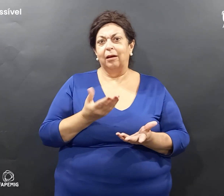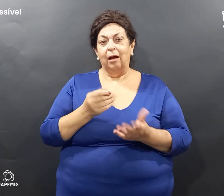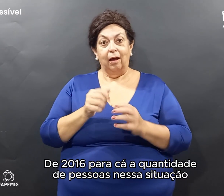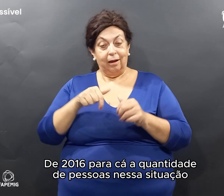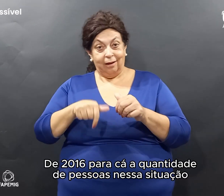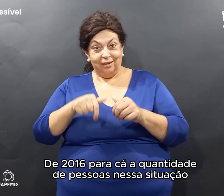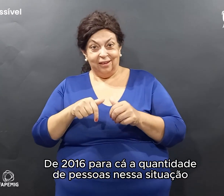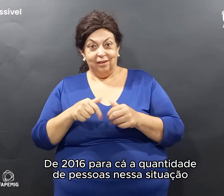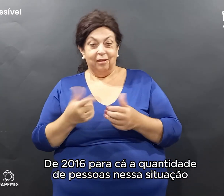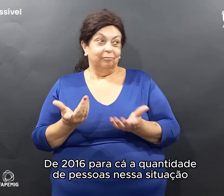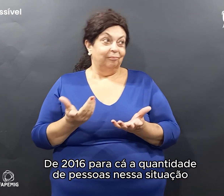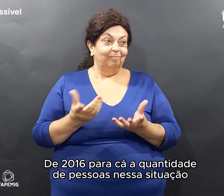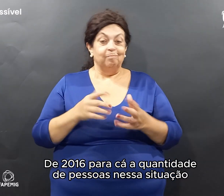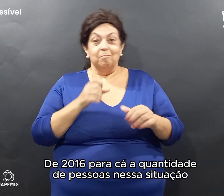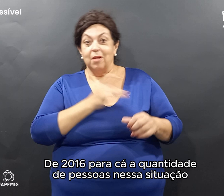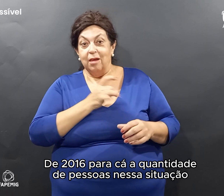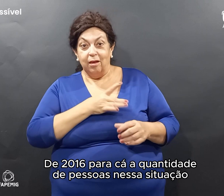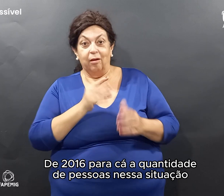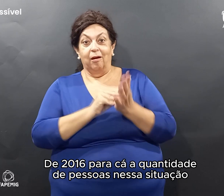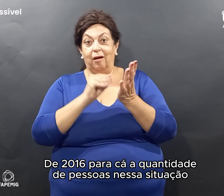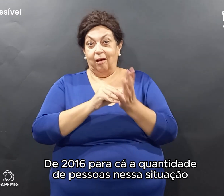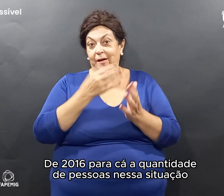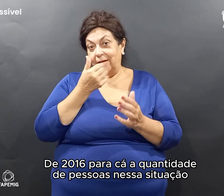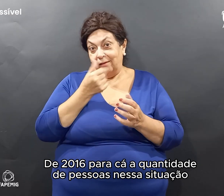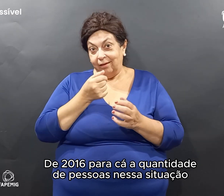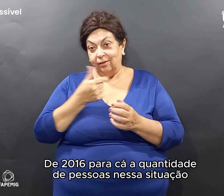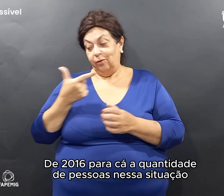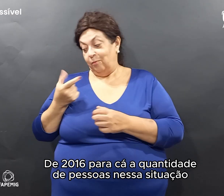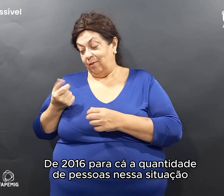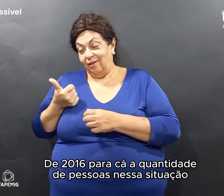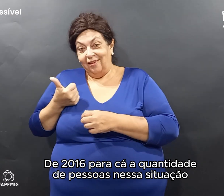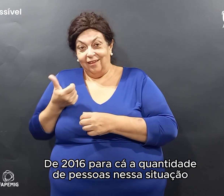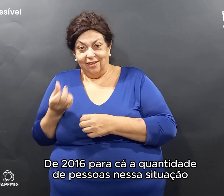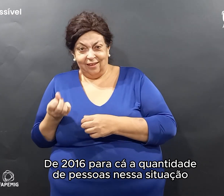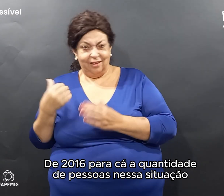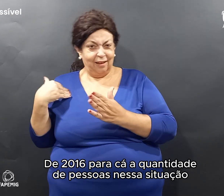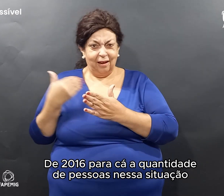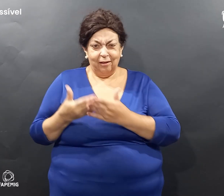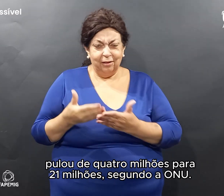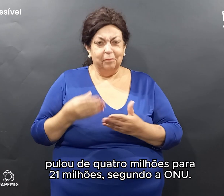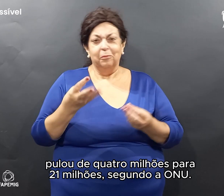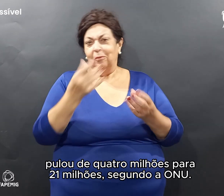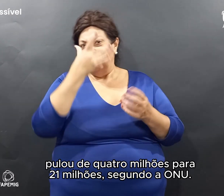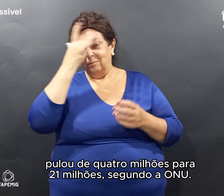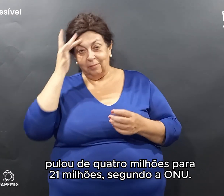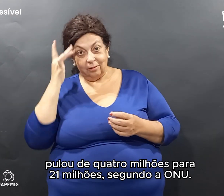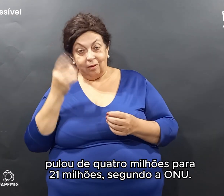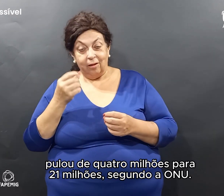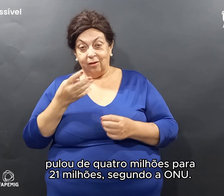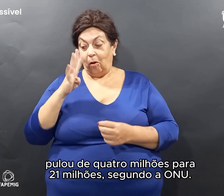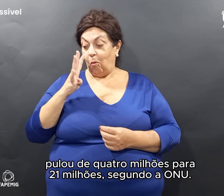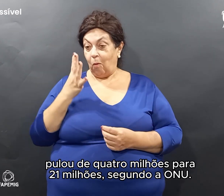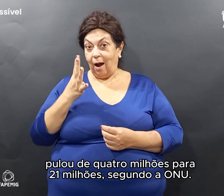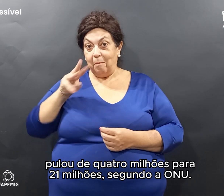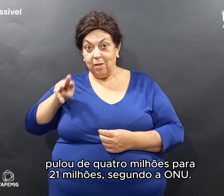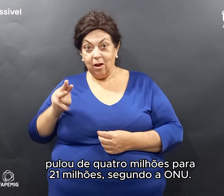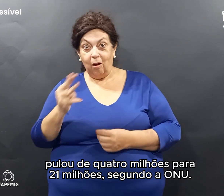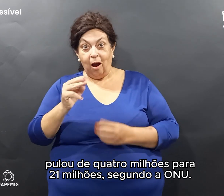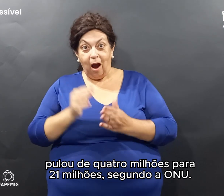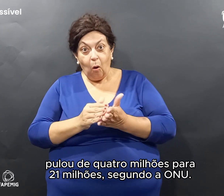De 2016 para cá, a quantidade de pessoas nessa situação pulou de 4 milhões para 21 milhões, segundo